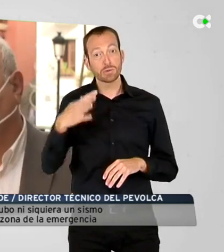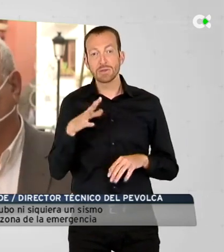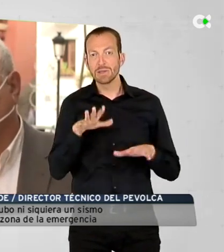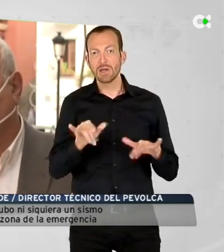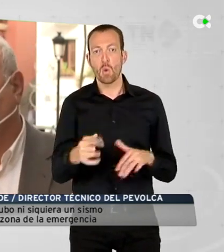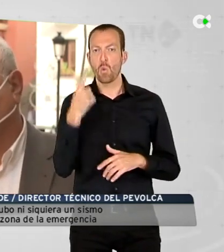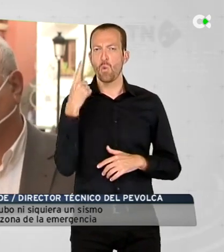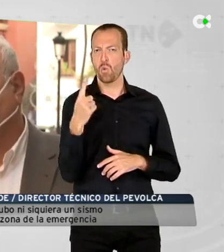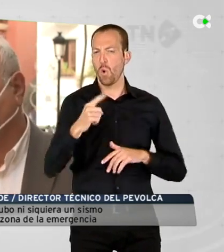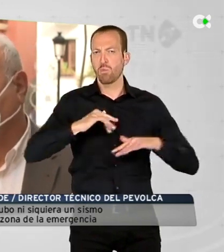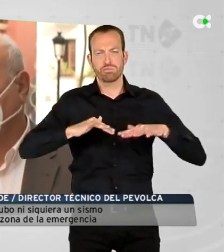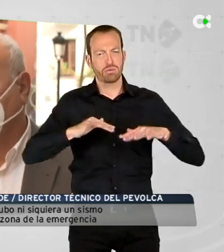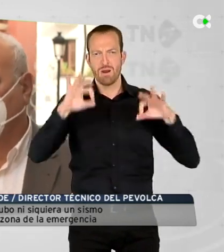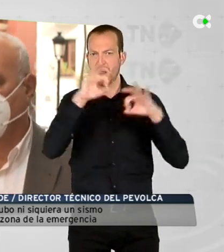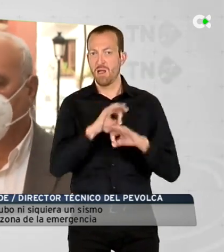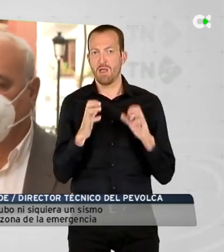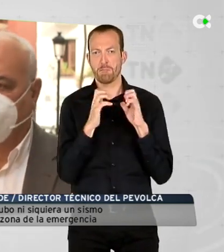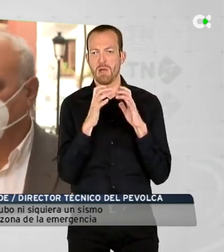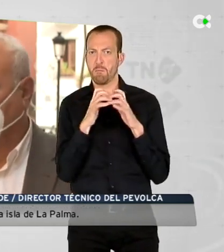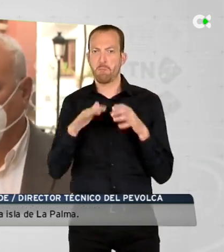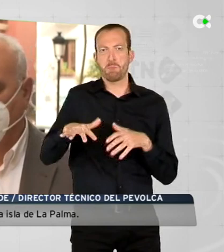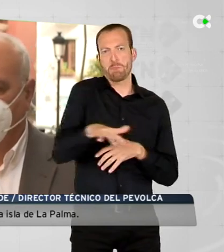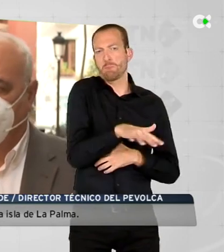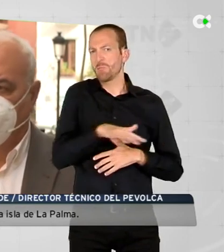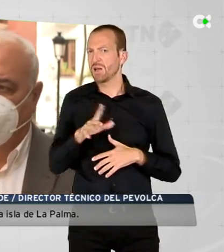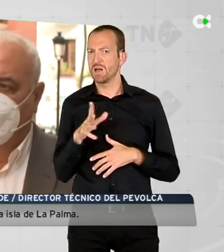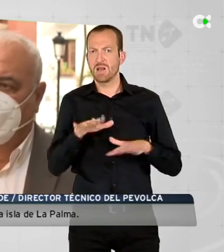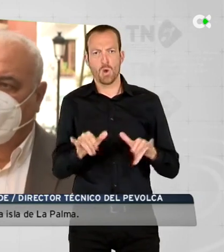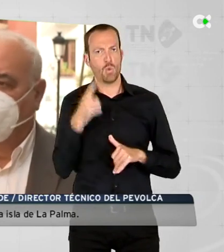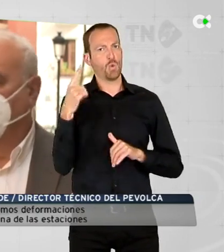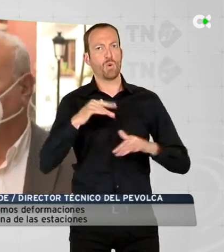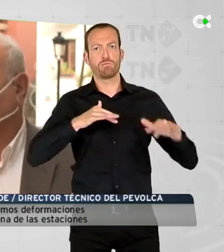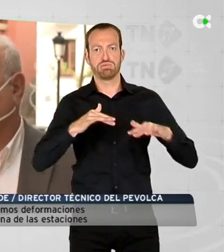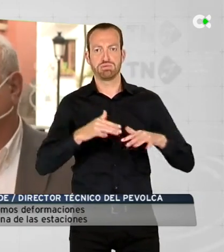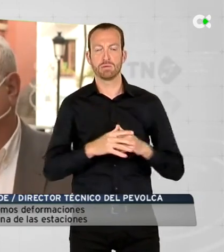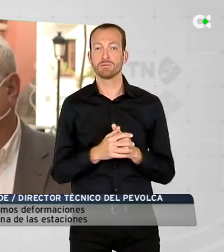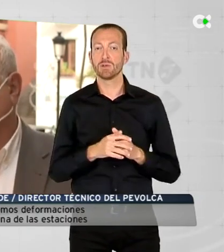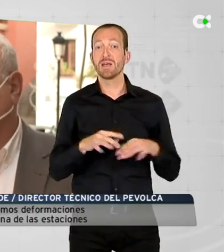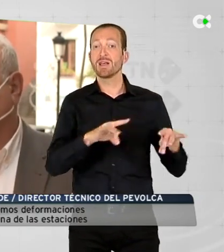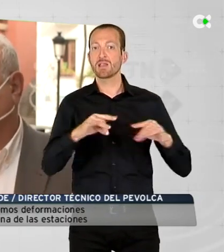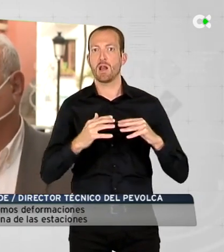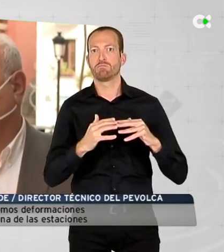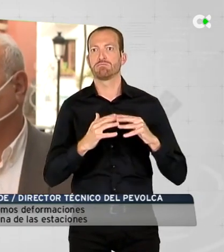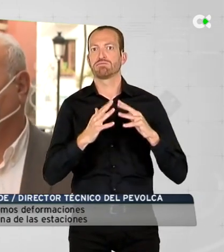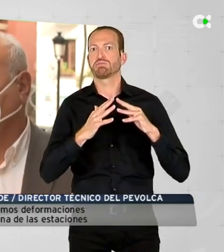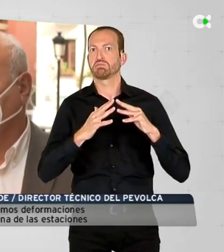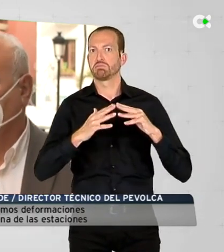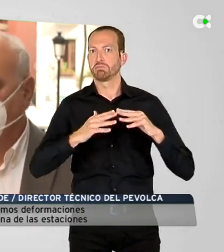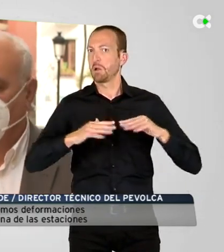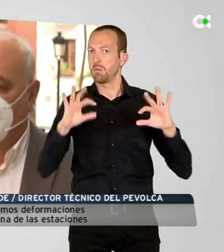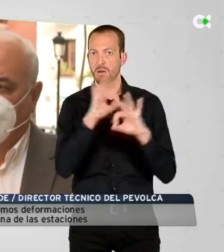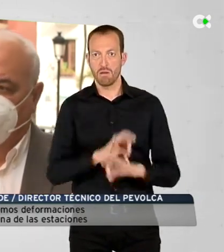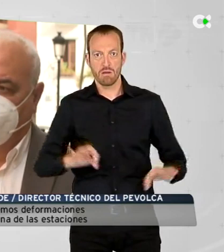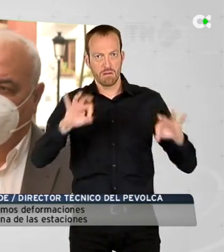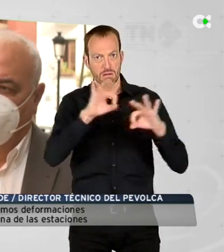siquiera un sismo en toda la zona de la emergencia, ni en la isla de La Palma. No tenemos deformaciones en ninguna de